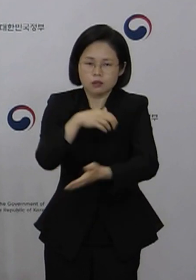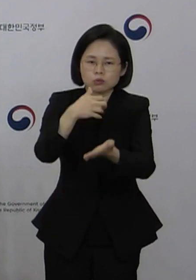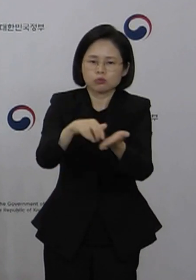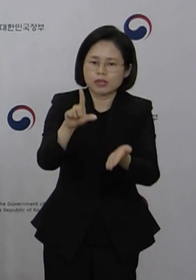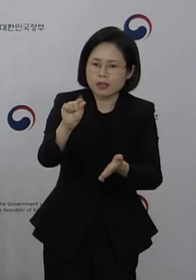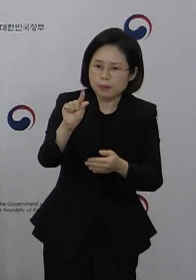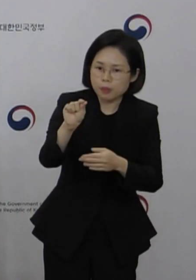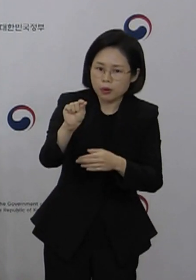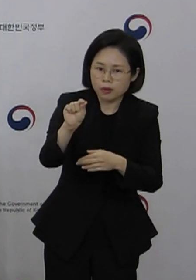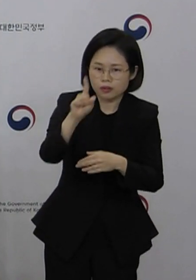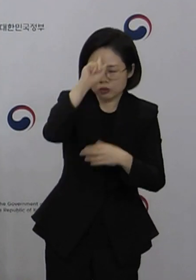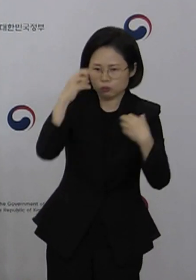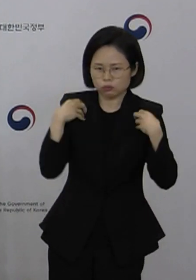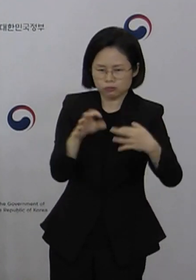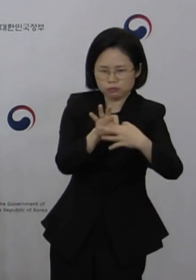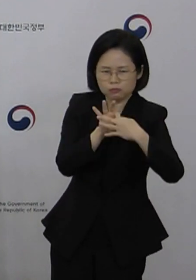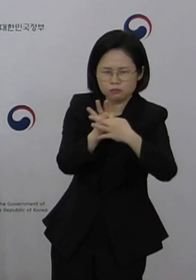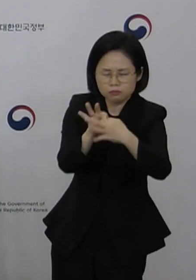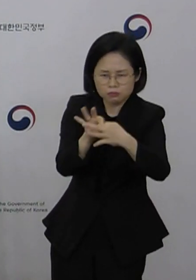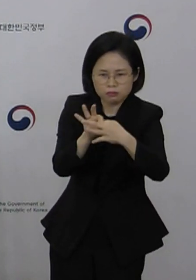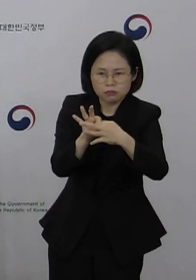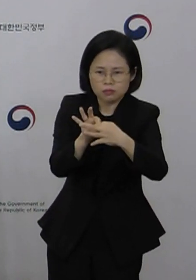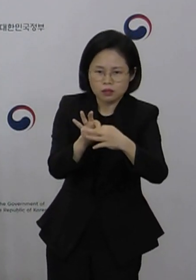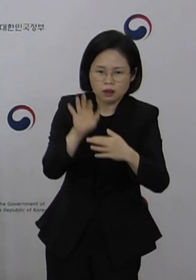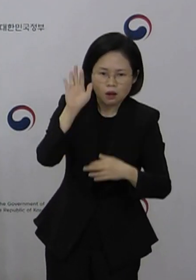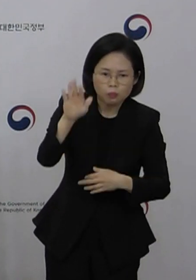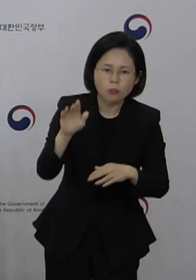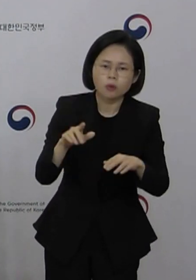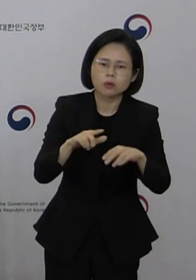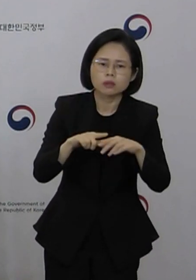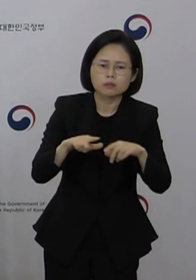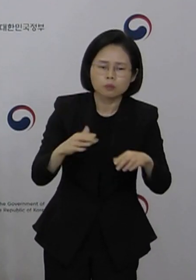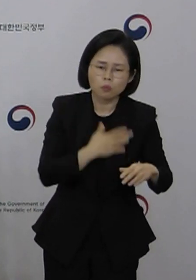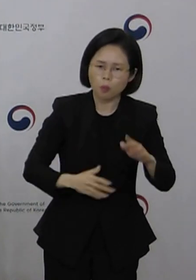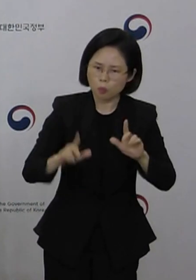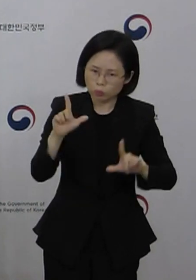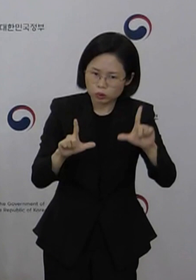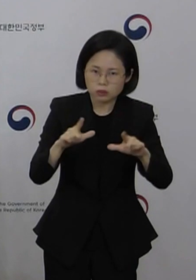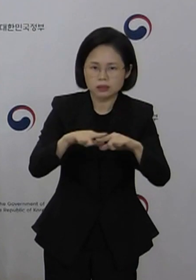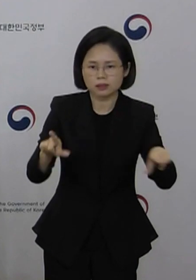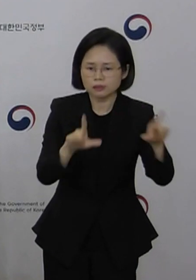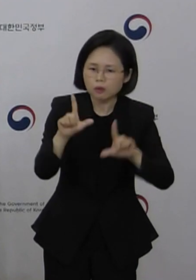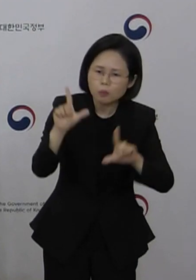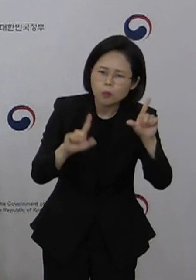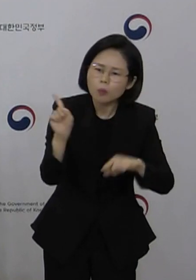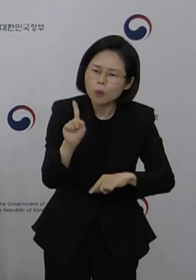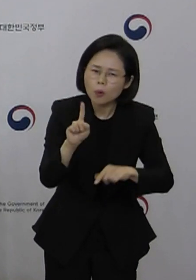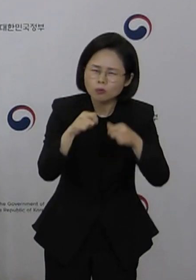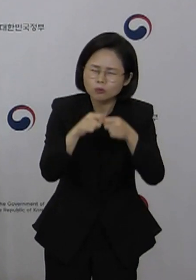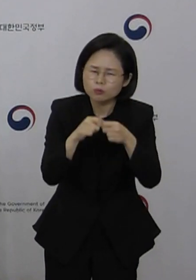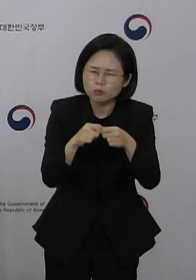능동감시를 통해 건강 상태 및 일상생활 문제 여부 등을 확인할 계획입니다.